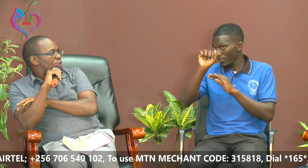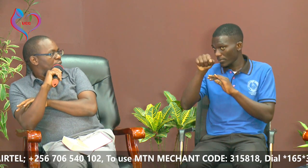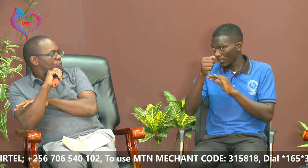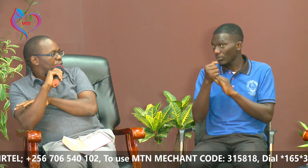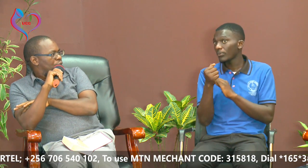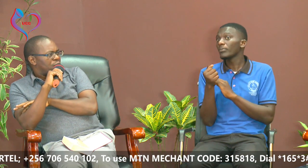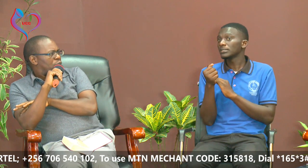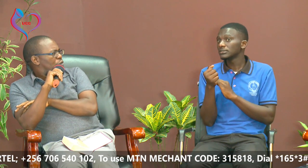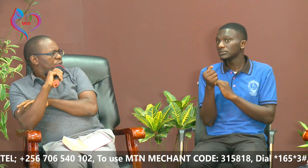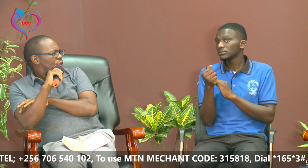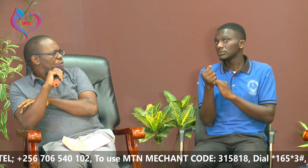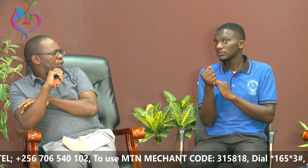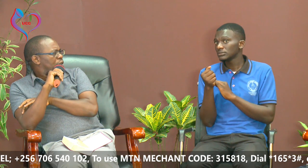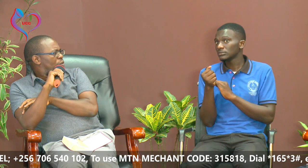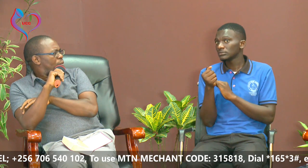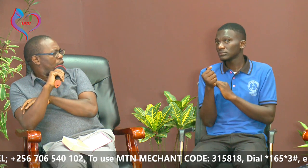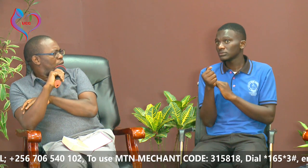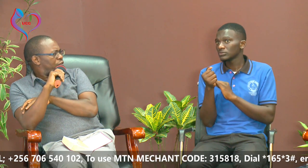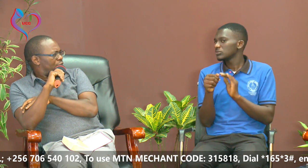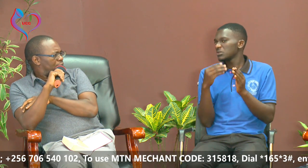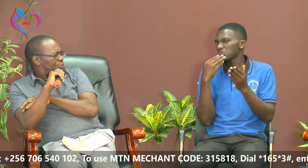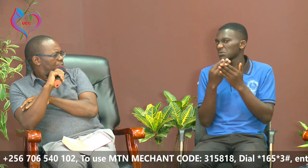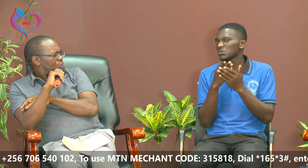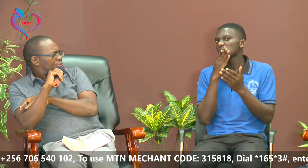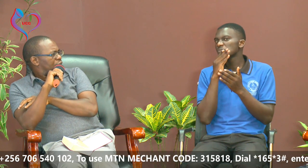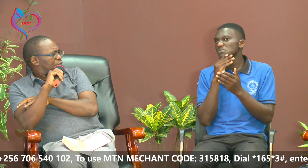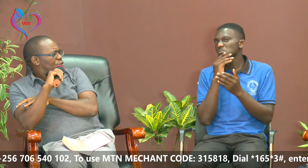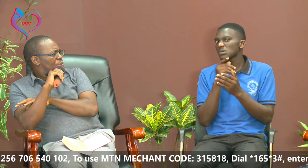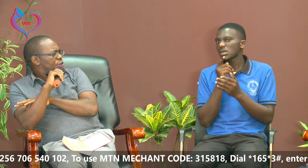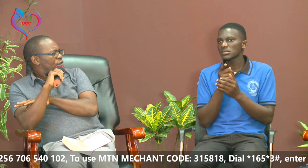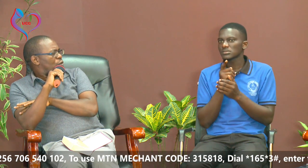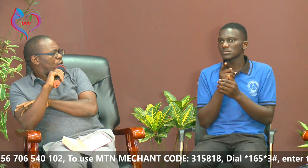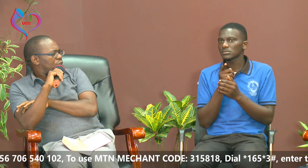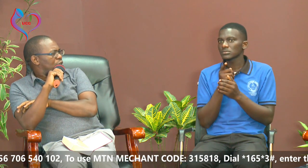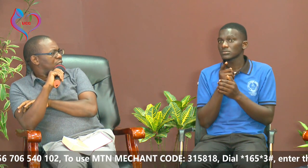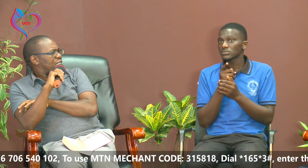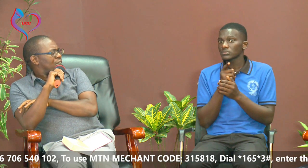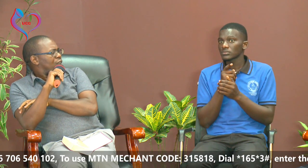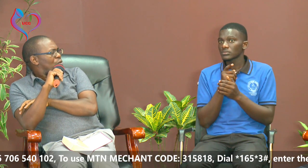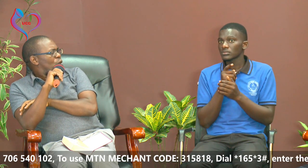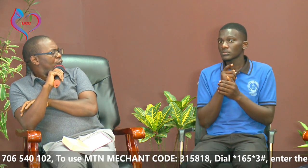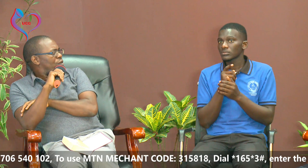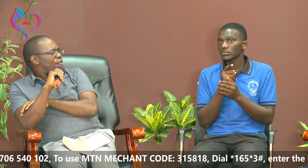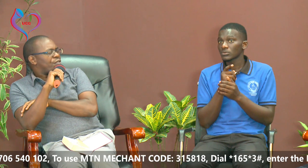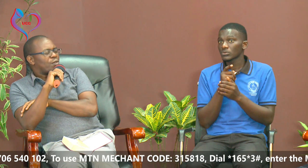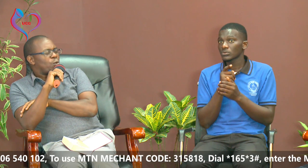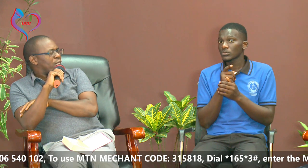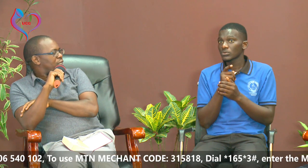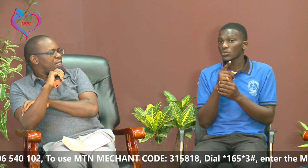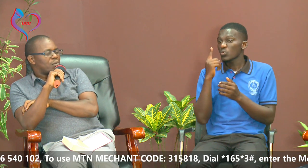agala nnyo yomu ku bantu bene gomba mbulamu okufaanana. St. Thomas of Aquinas is one of the wisest